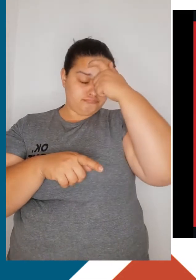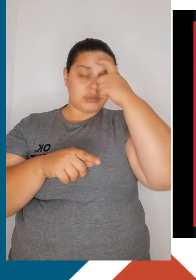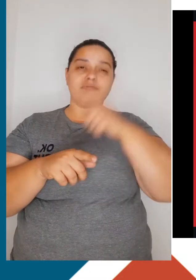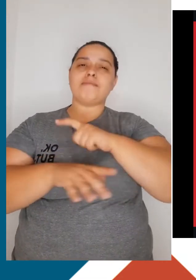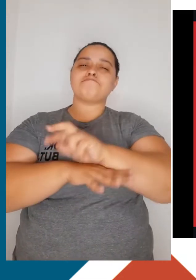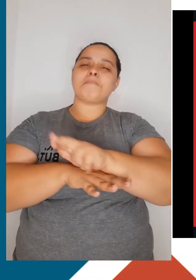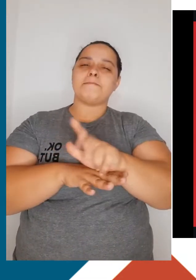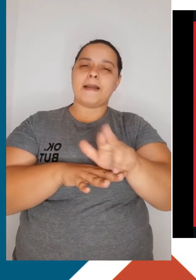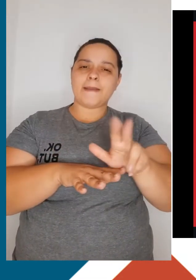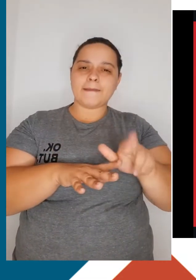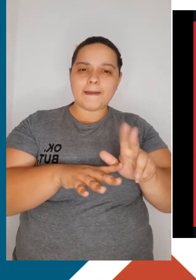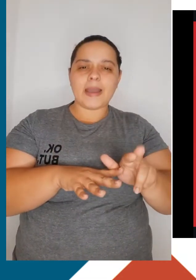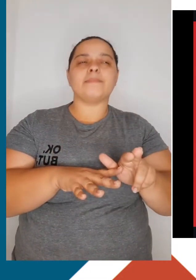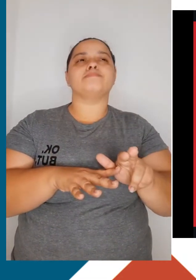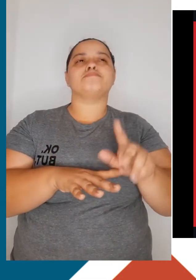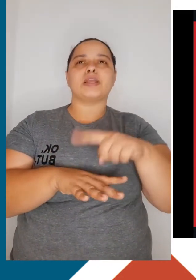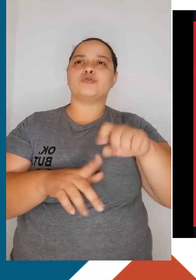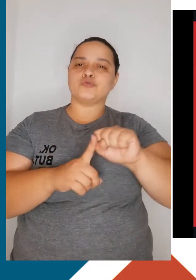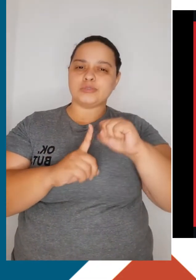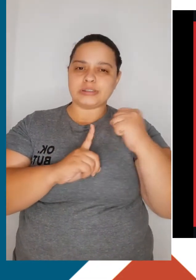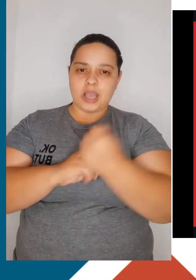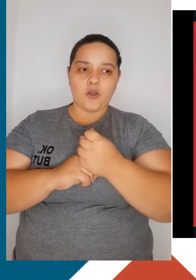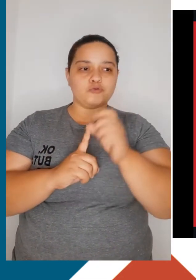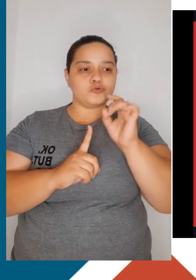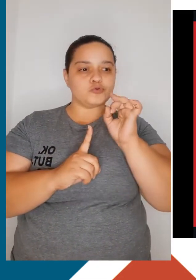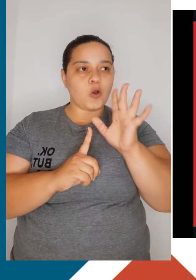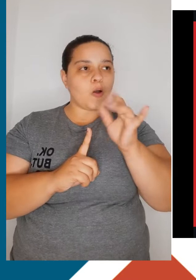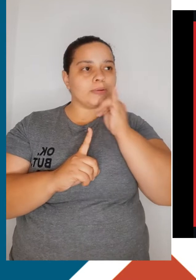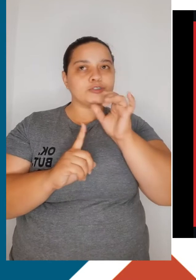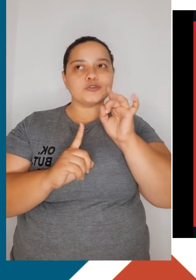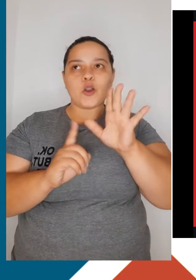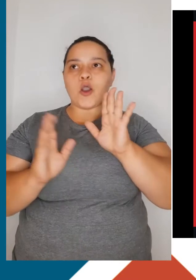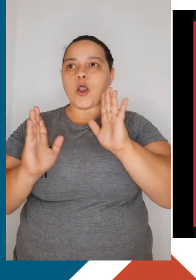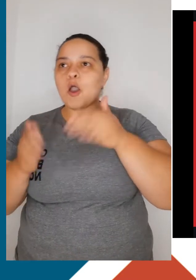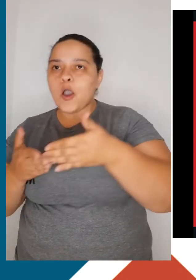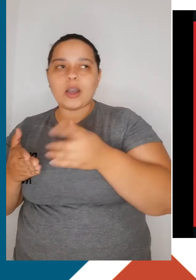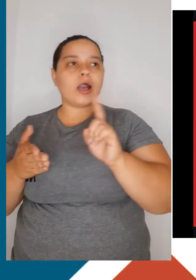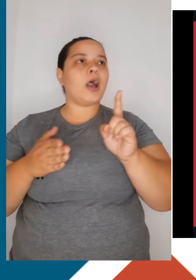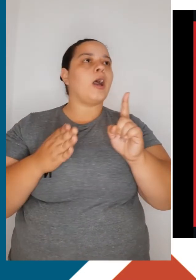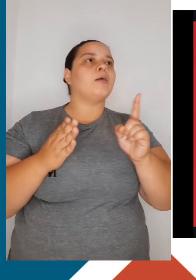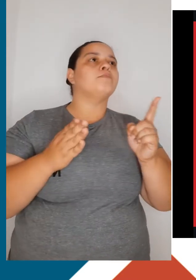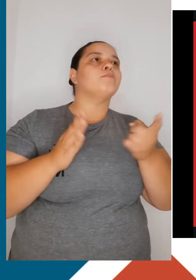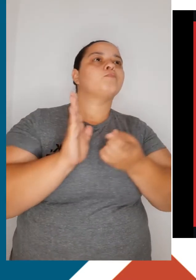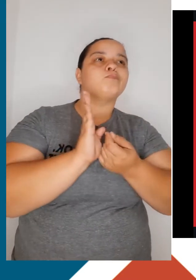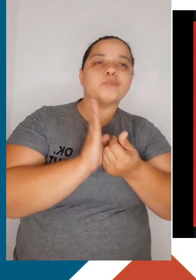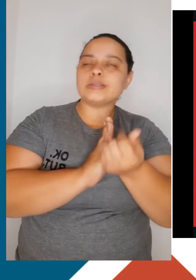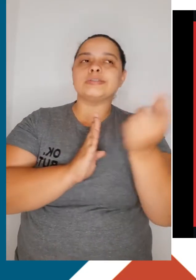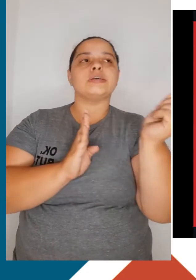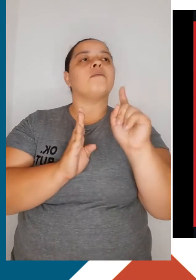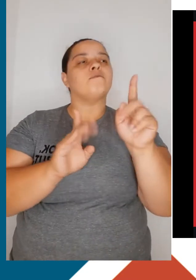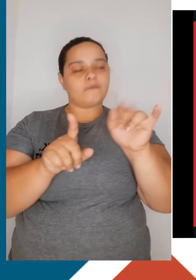diferentes setores sociais. Ele não vai ser restrito, por exemplo, somente à aristocracia, a burguesia vai